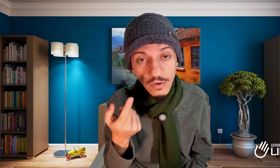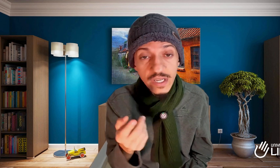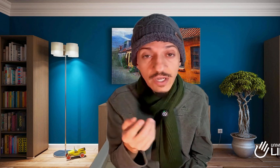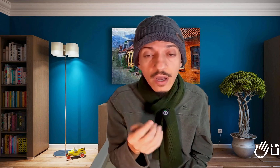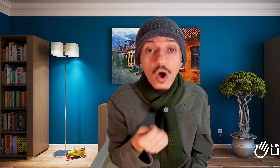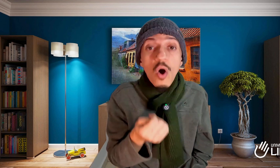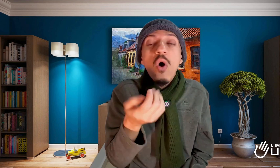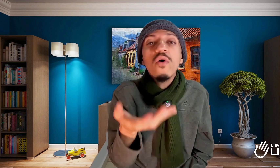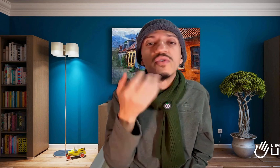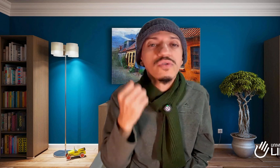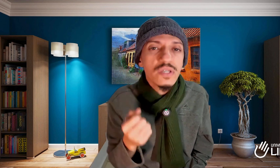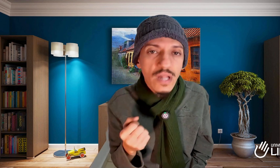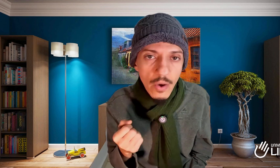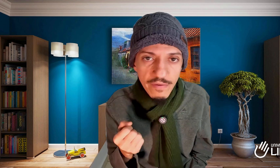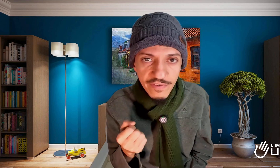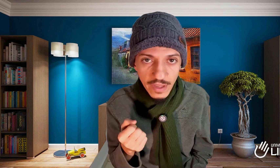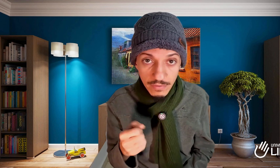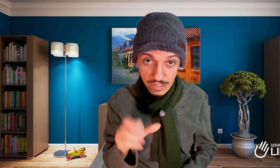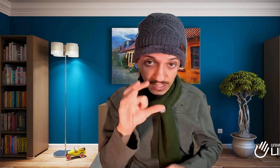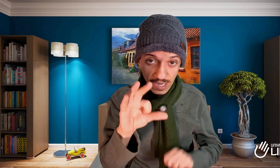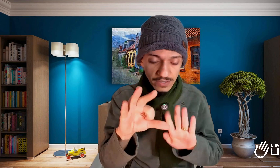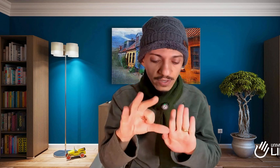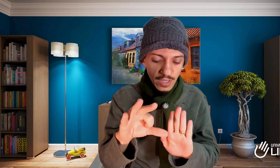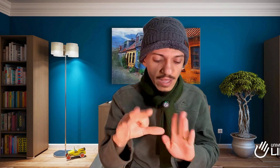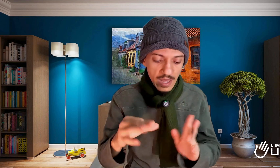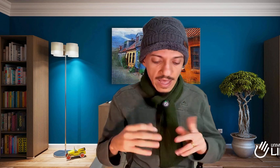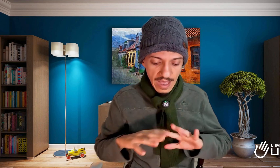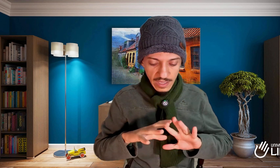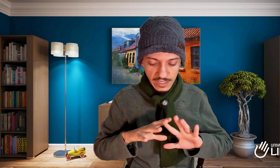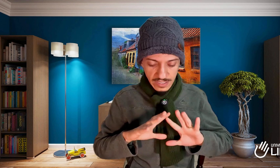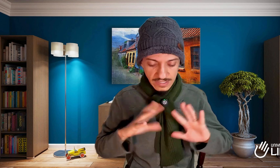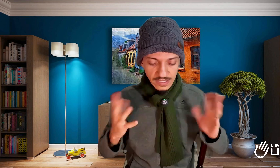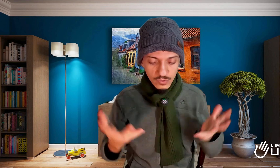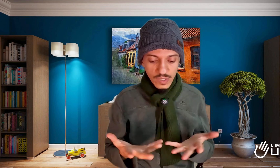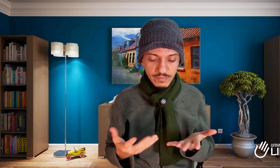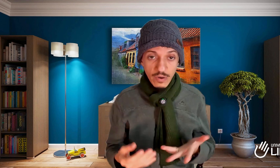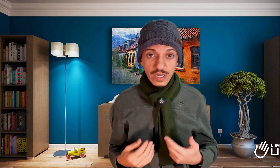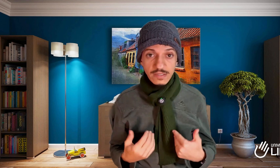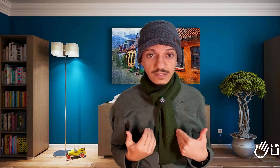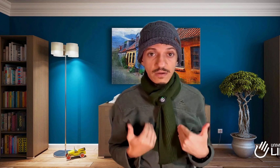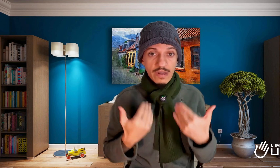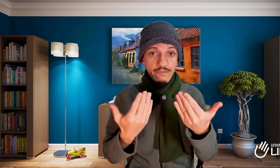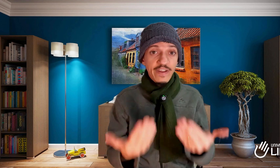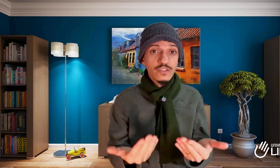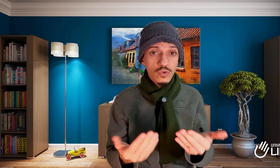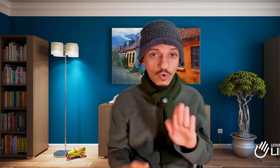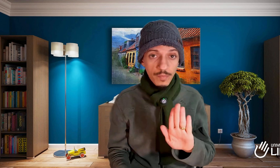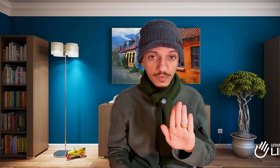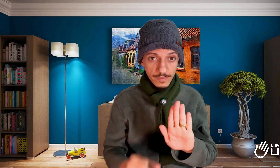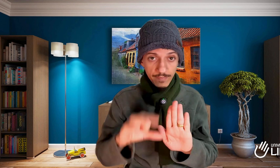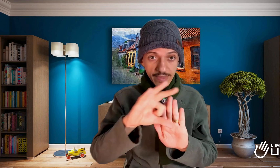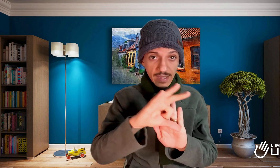seja, onde o sinal é feito. Nesse caso, essas duas mãos, elas estão na frente do corpo,